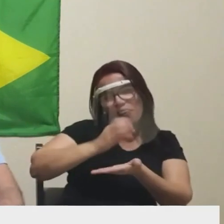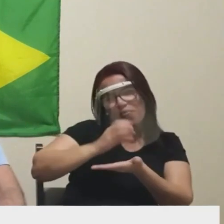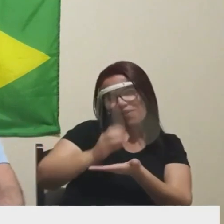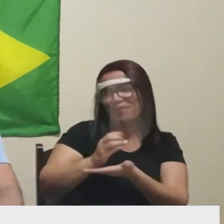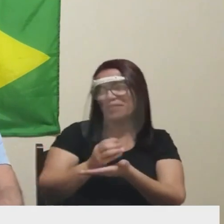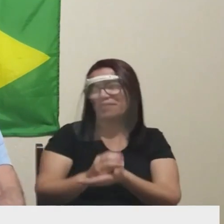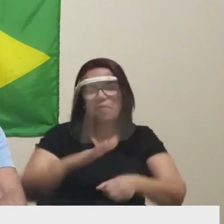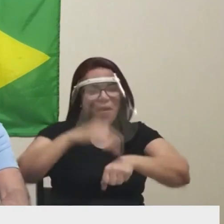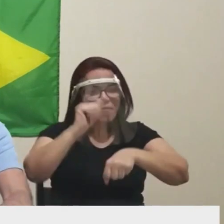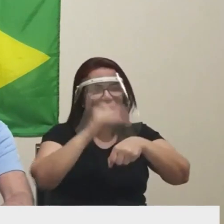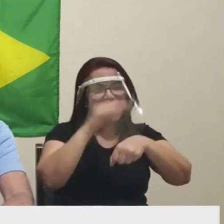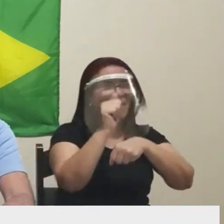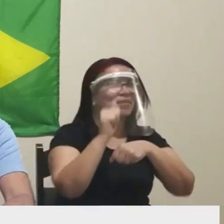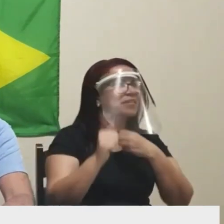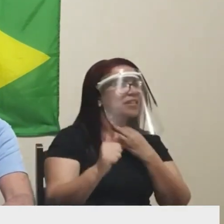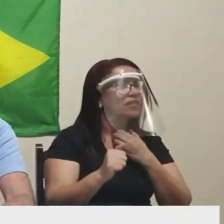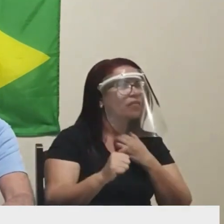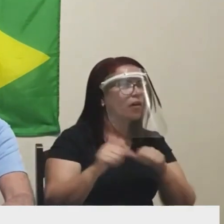Mais um. Dá mais um gole aí, matar o bicho aí.